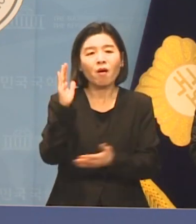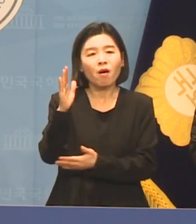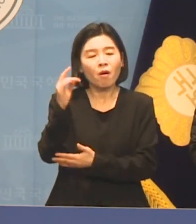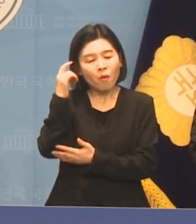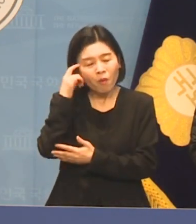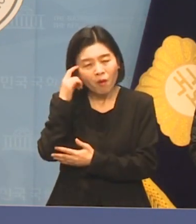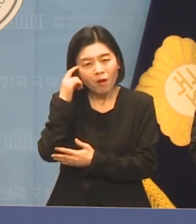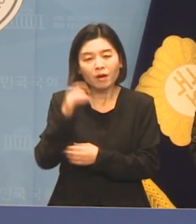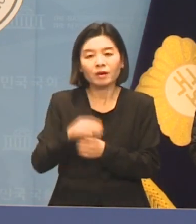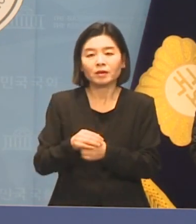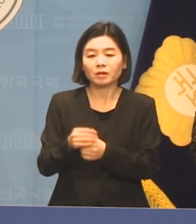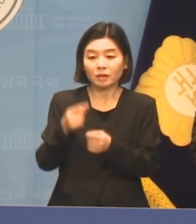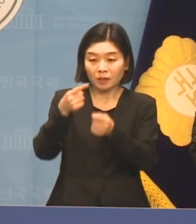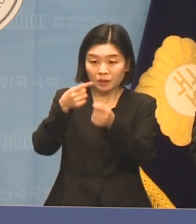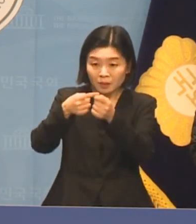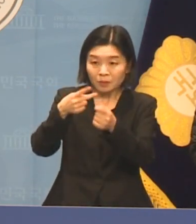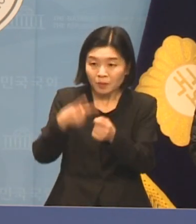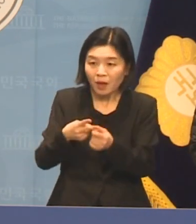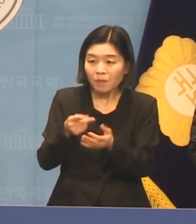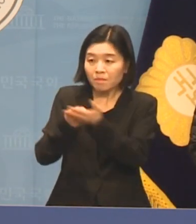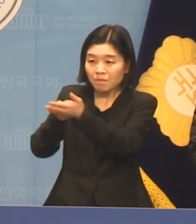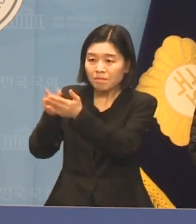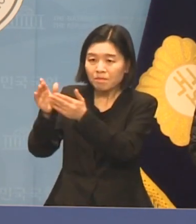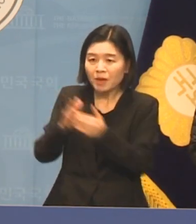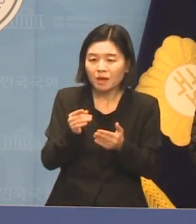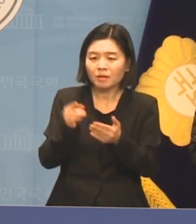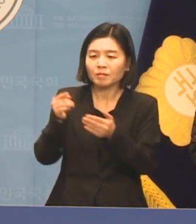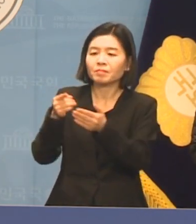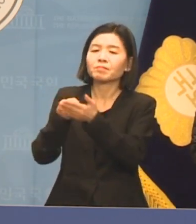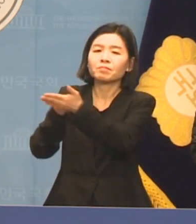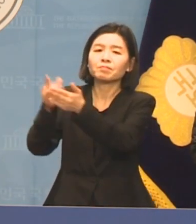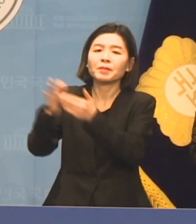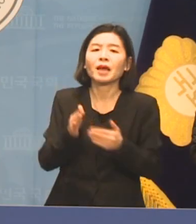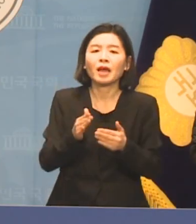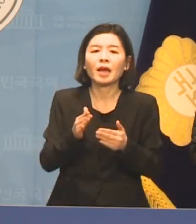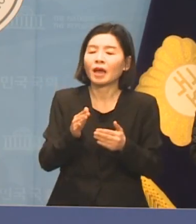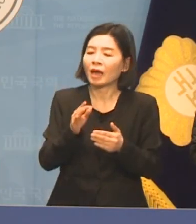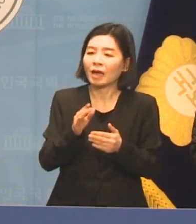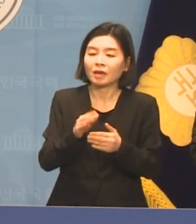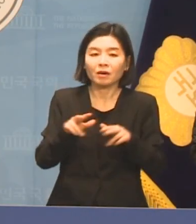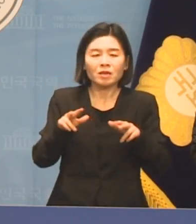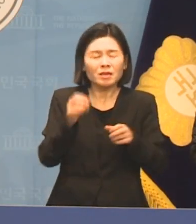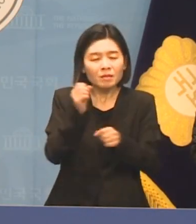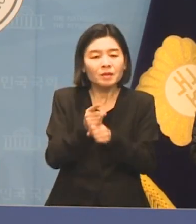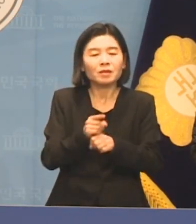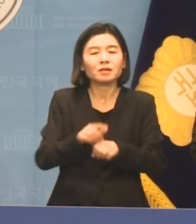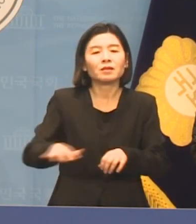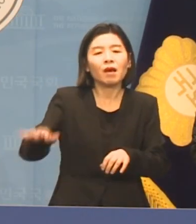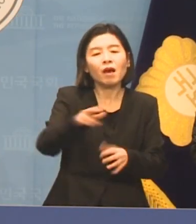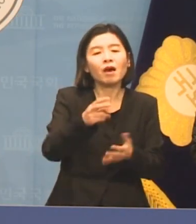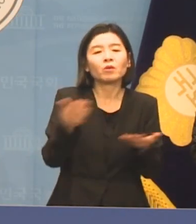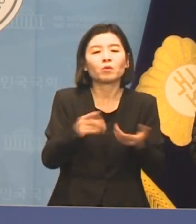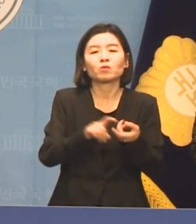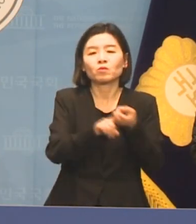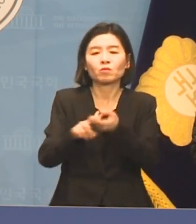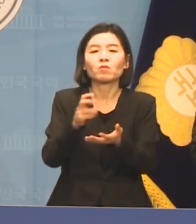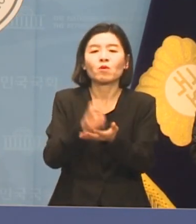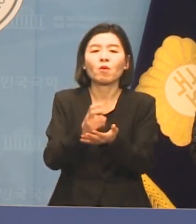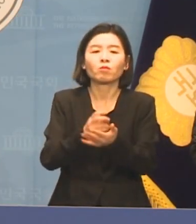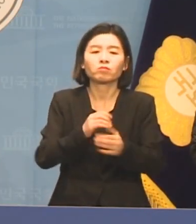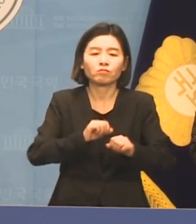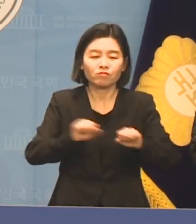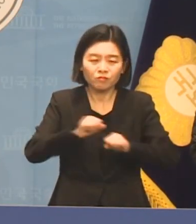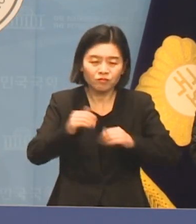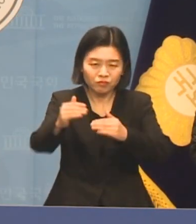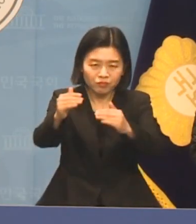23조 개정안은 현장에서 이미 적용되고 있었어야 하는 법입니다. 많은 노동자들의 열망이 담긴